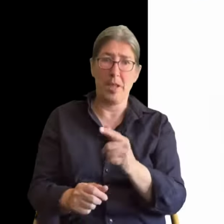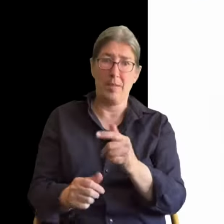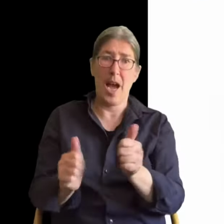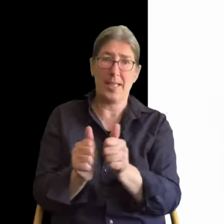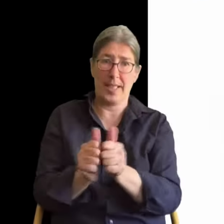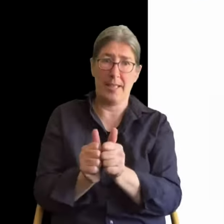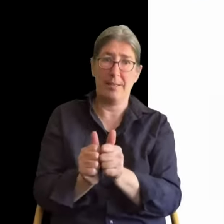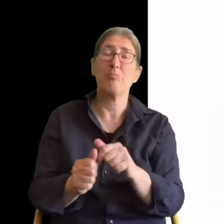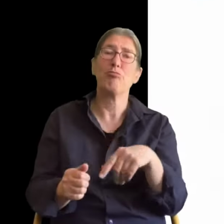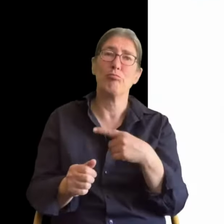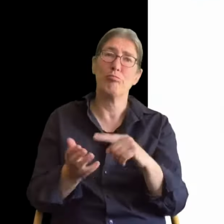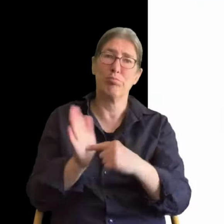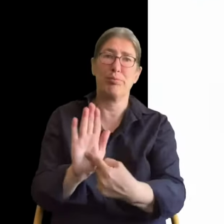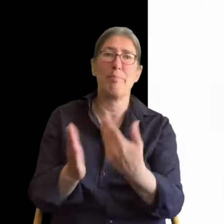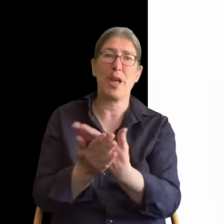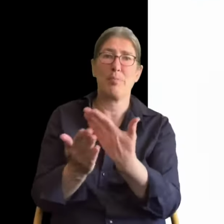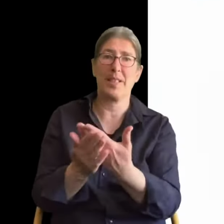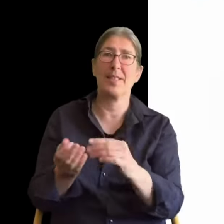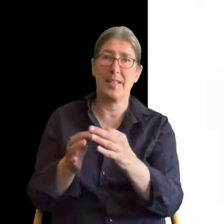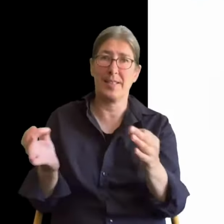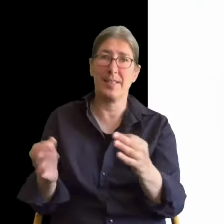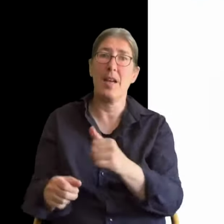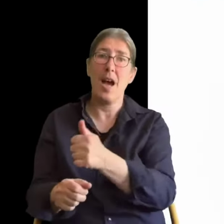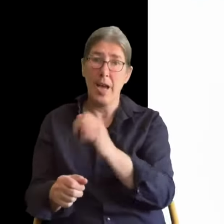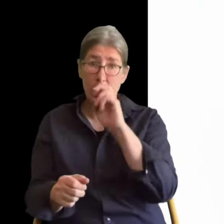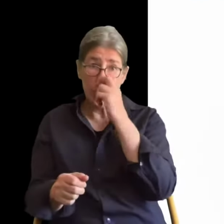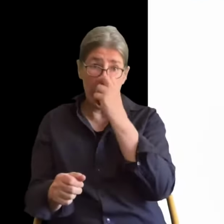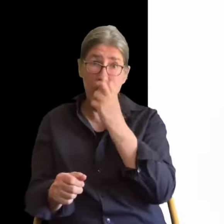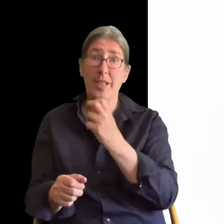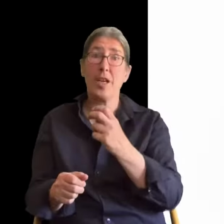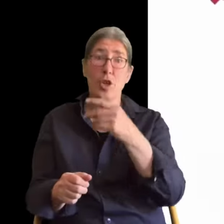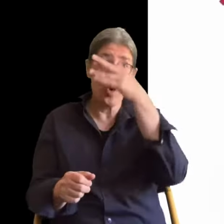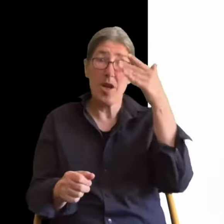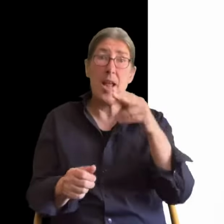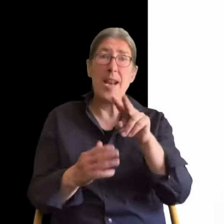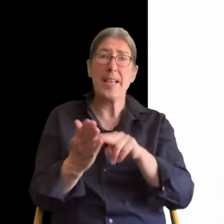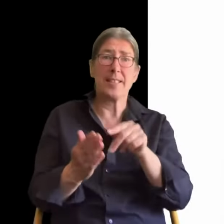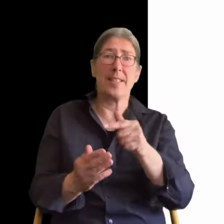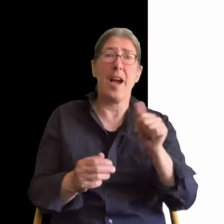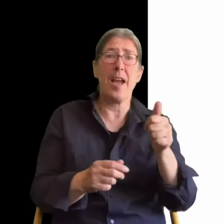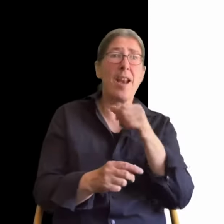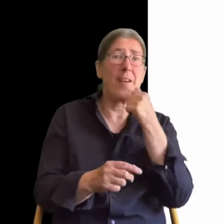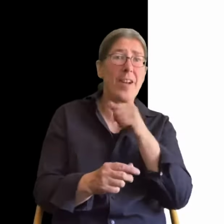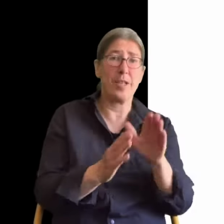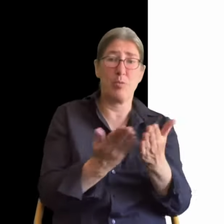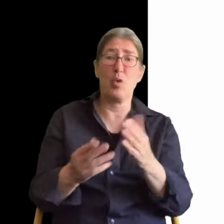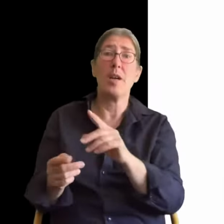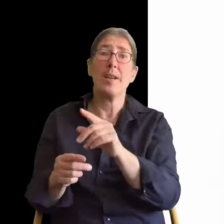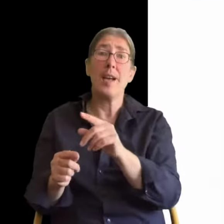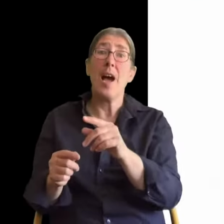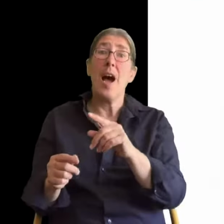euch jetzt. Ein Beispielsatz, ein neugieriger Junge liest ein langweiliges Buch. Da verändern sich die Adjektive anders,